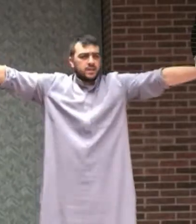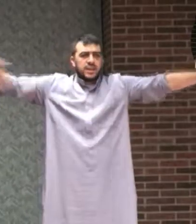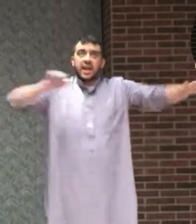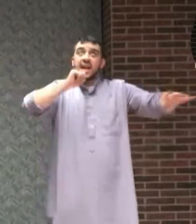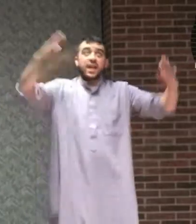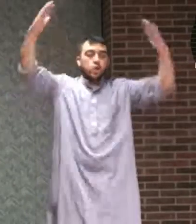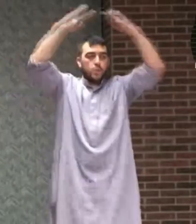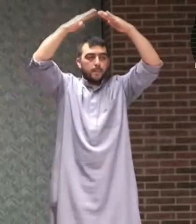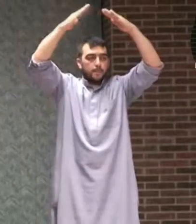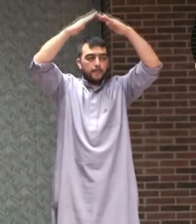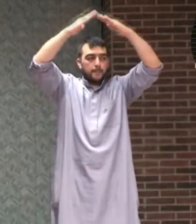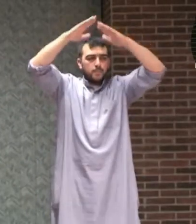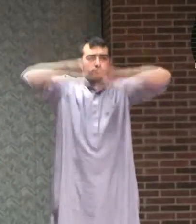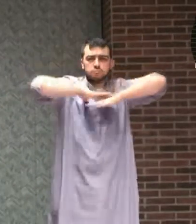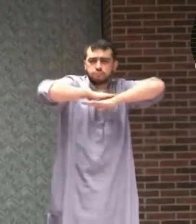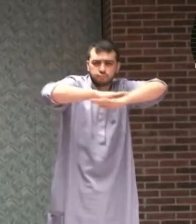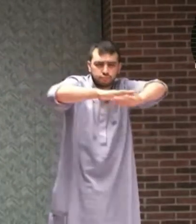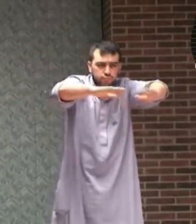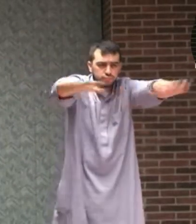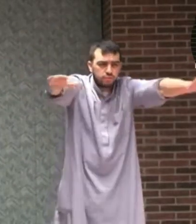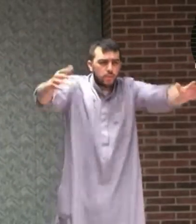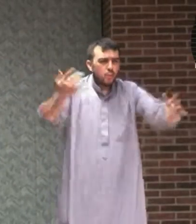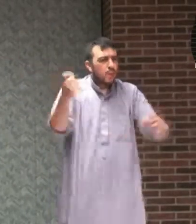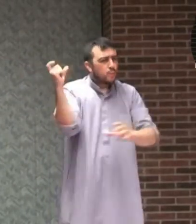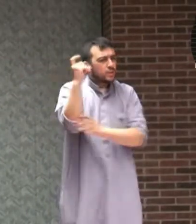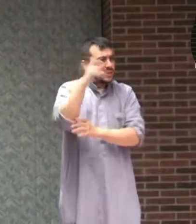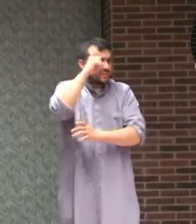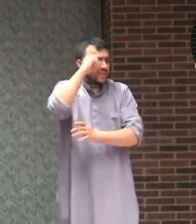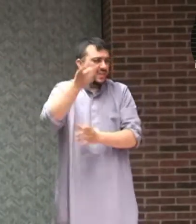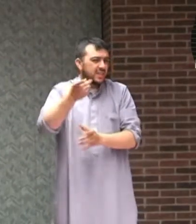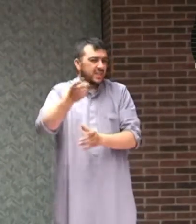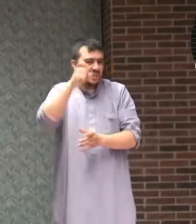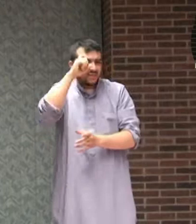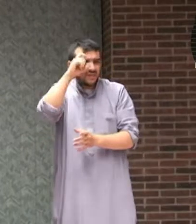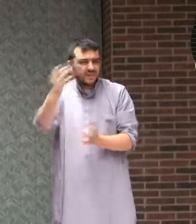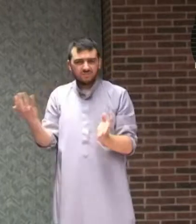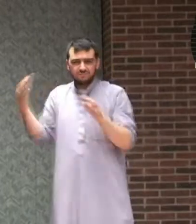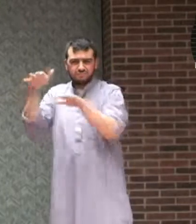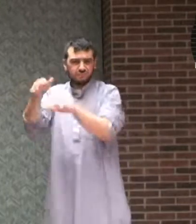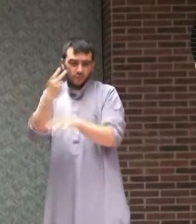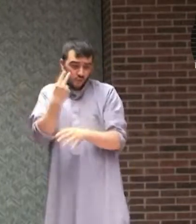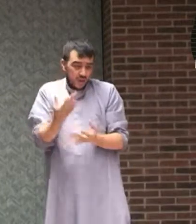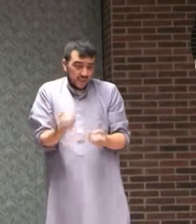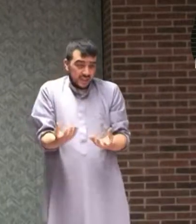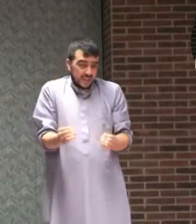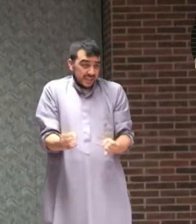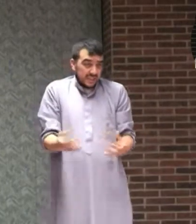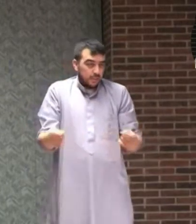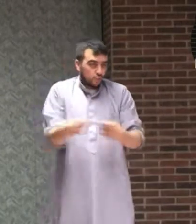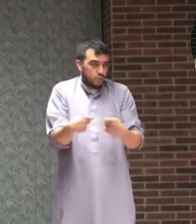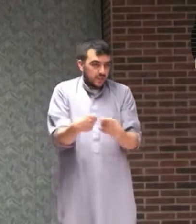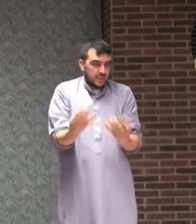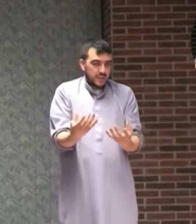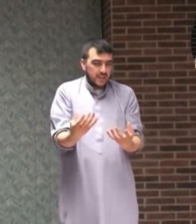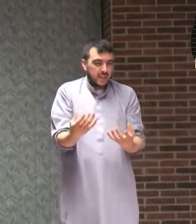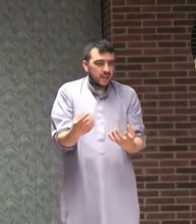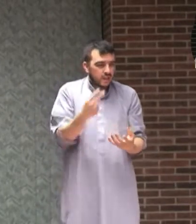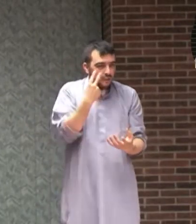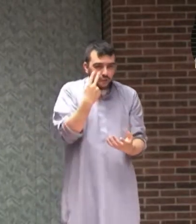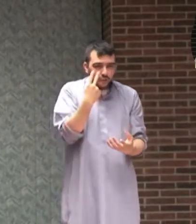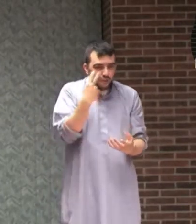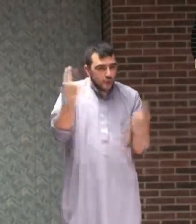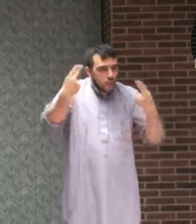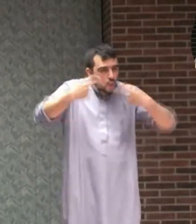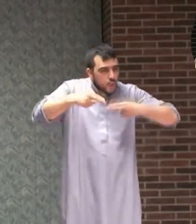les croyants en même temps. Parce que vous savez que dans une mosquée, des fois, il est difficile de réunir tout le monde, et vous le voyez. Regardez juste ici à Bruxelles, regardez la